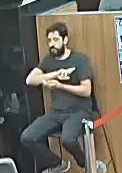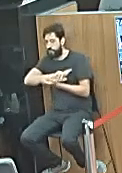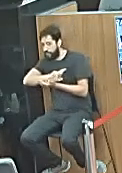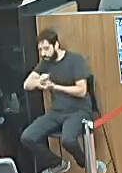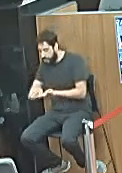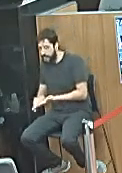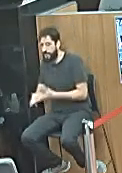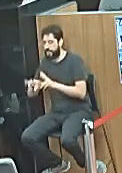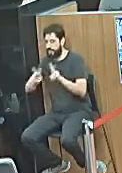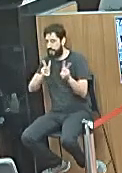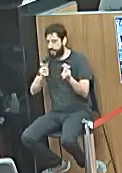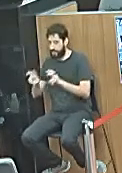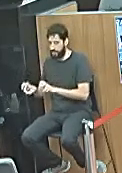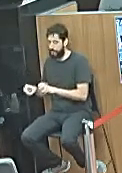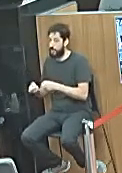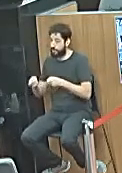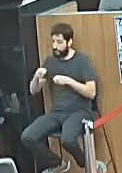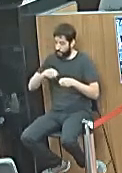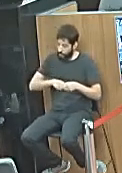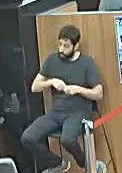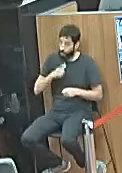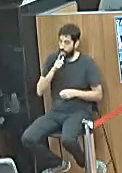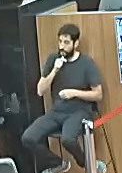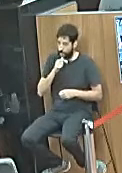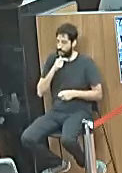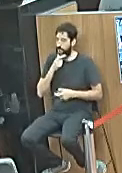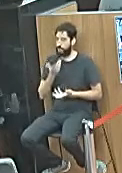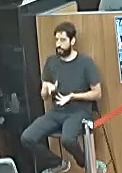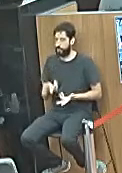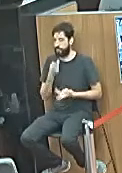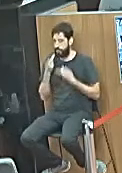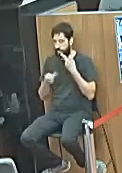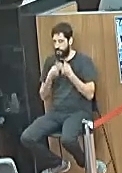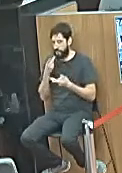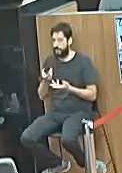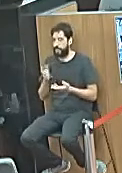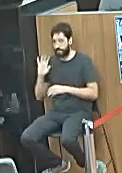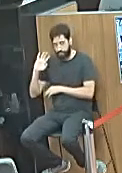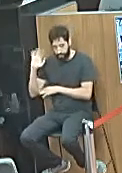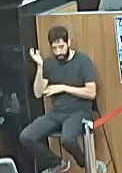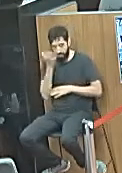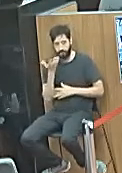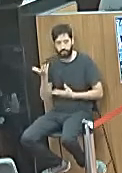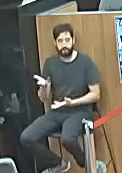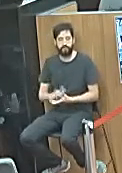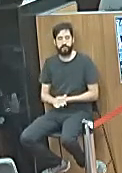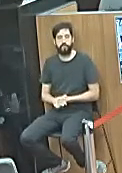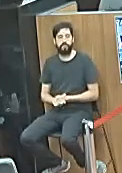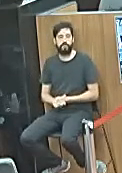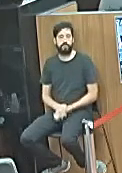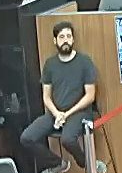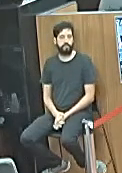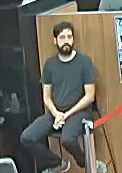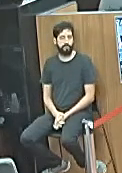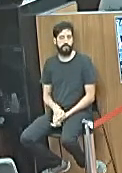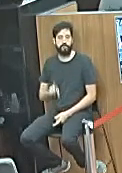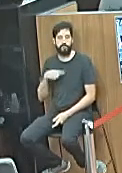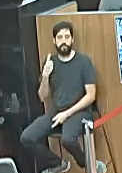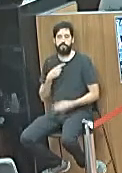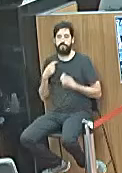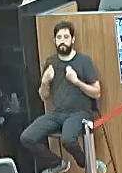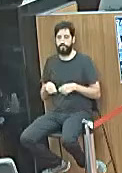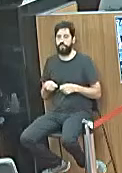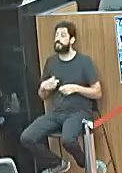é temáticas voltou à questão da água é do meio ambiente e e nós temos